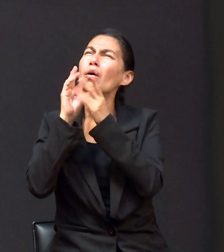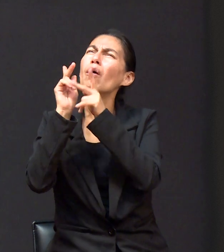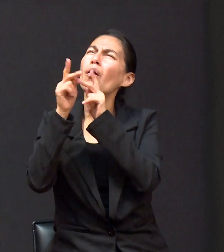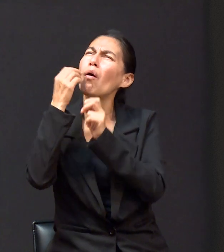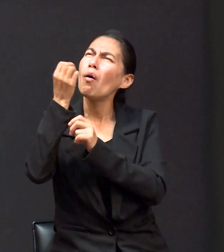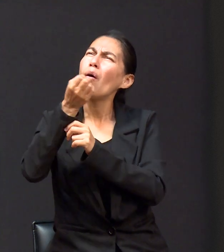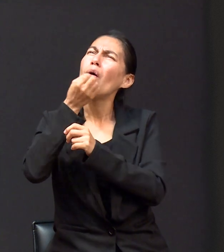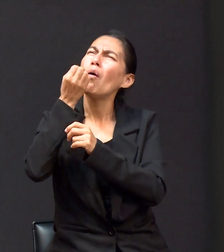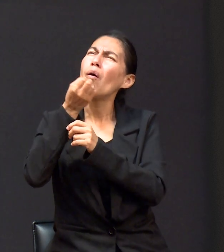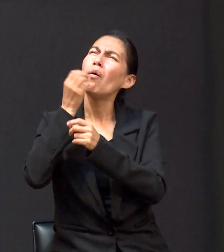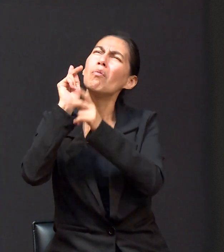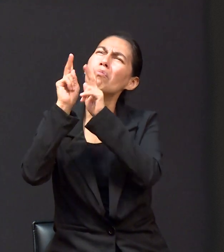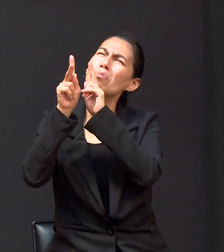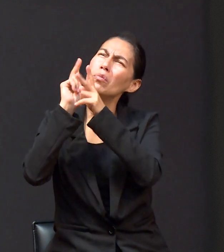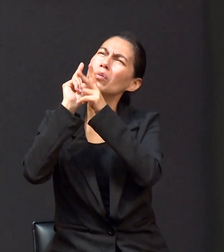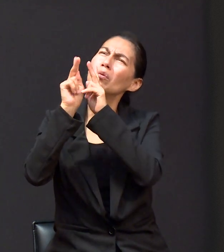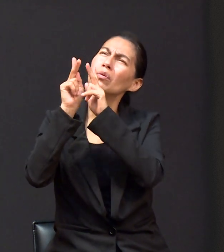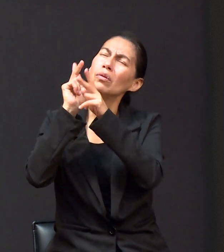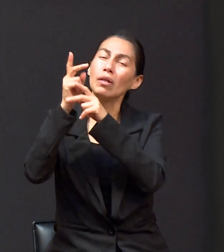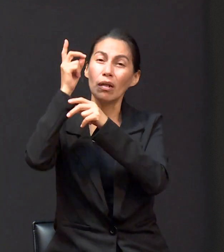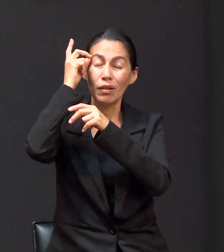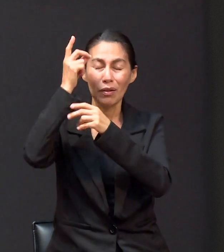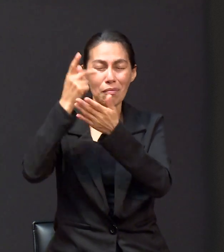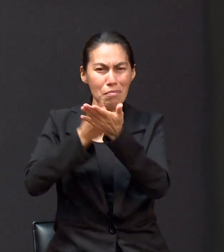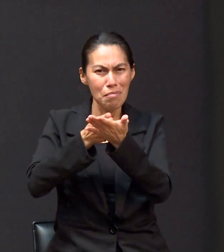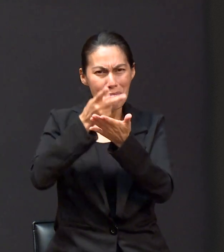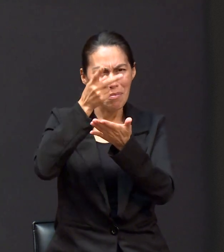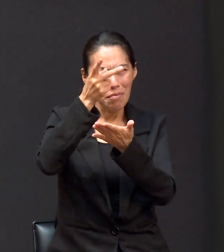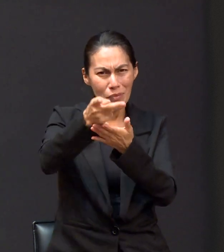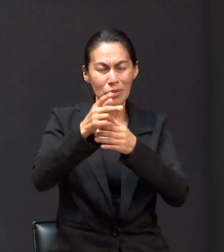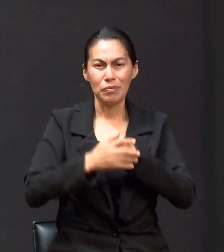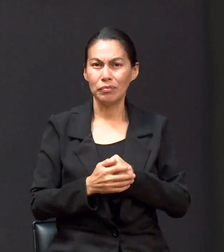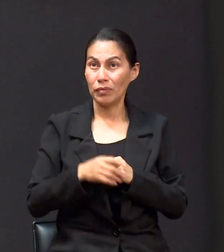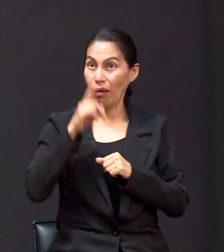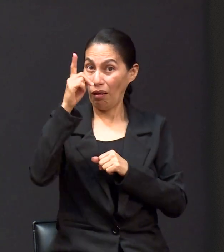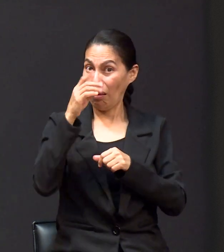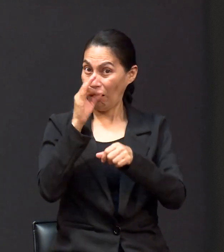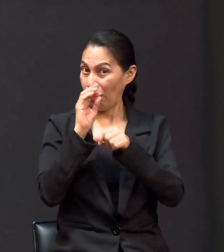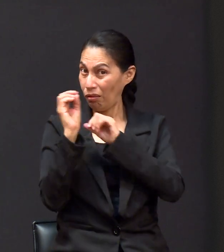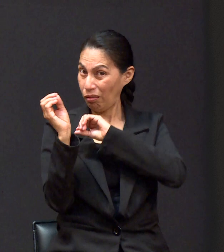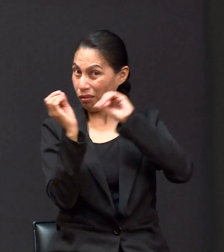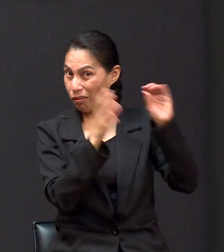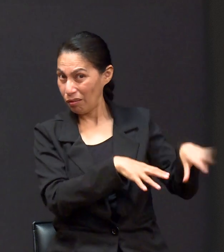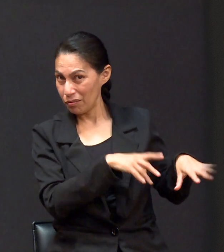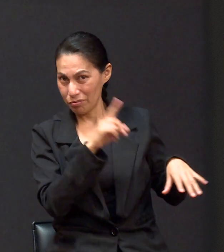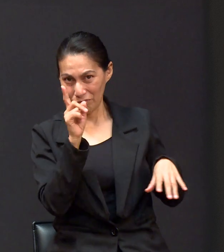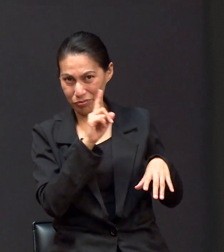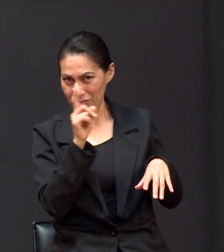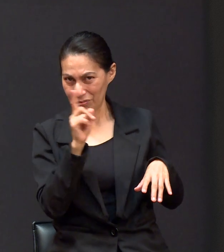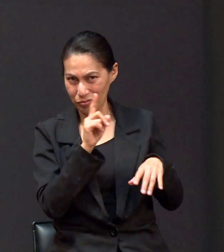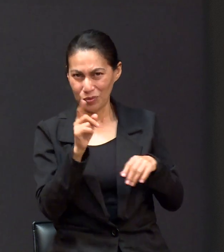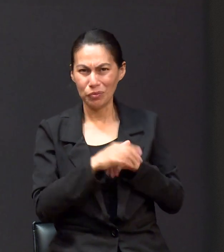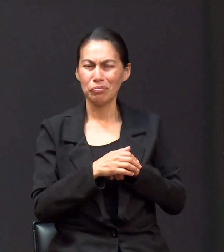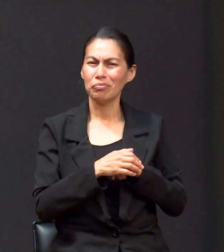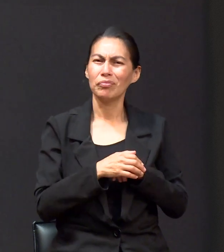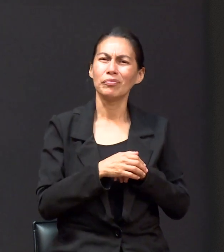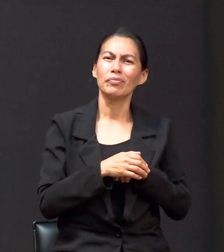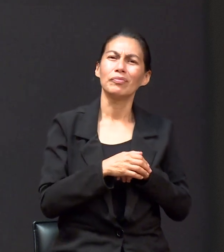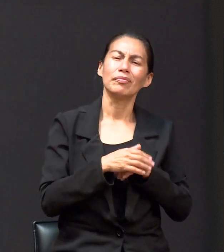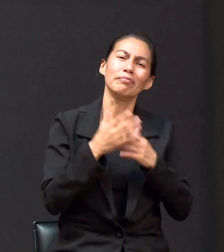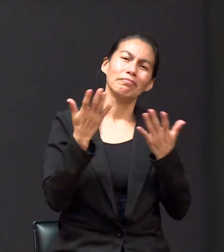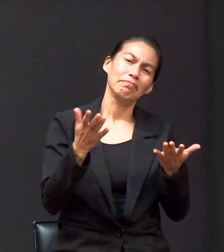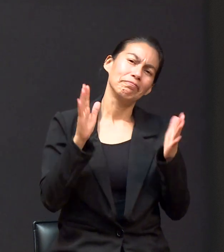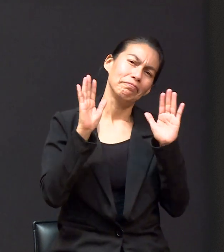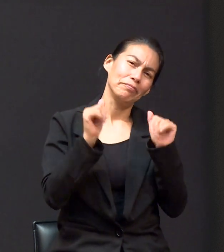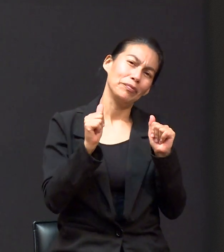sabe recompensar a la fe de sus hijos en ti. Amén. No dejará ni te desamparará. Yo